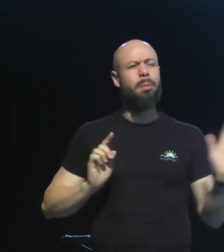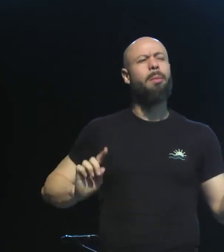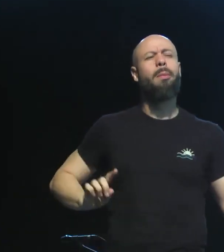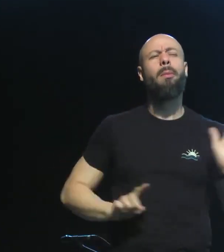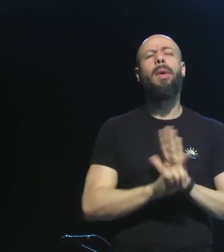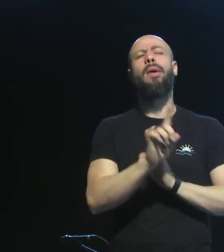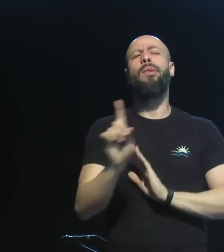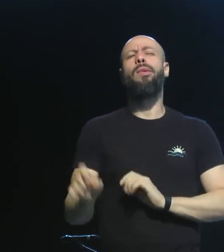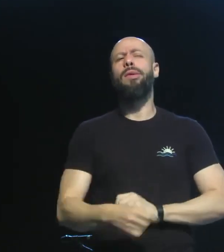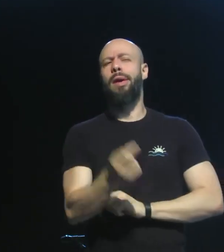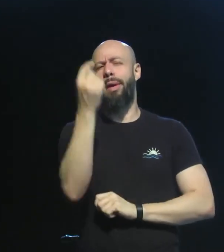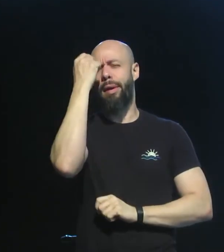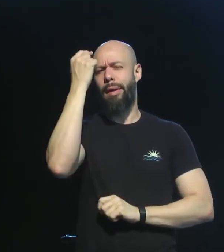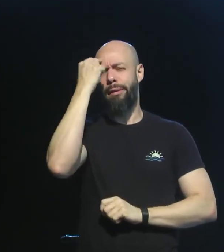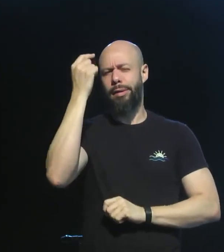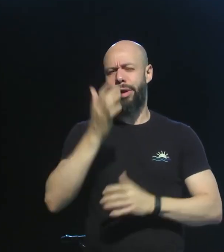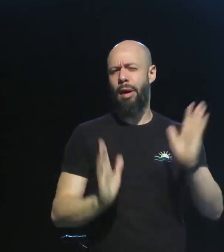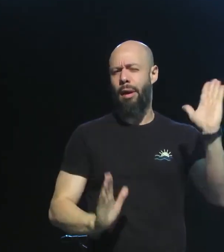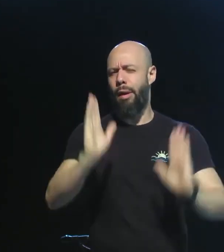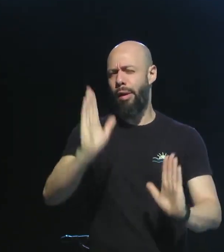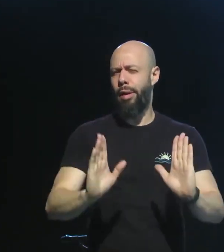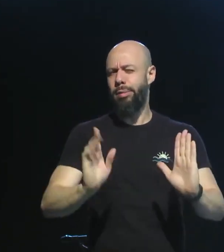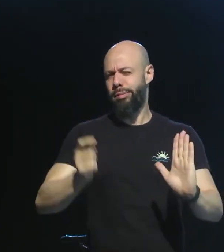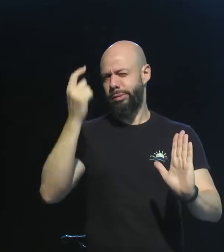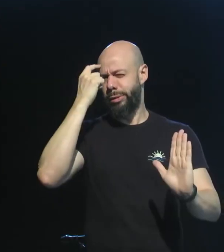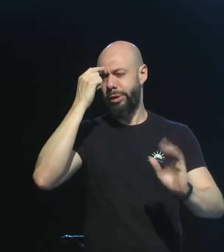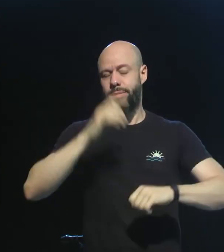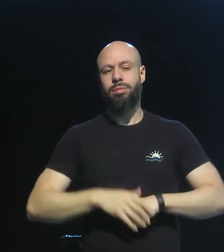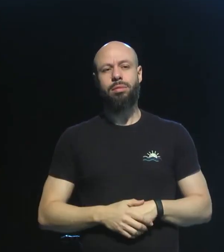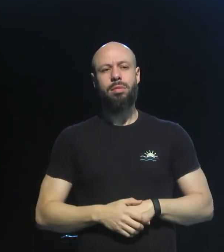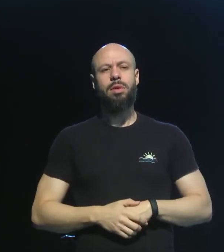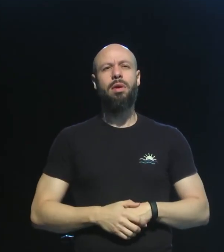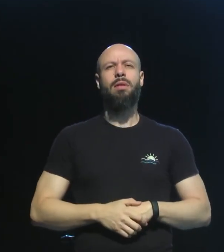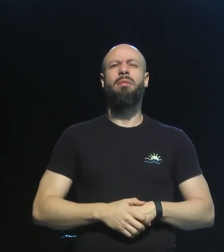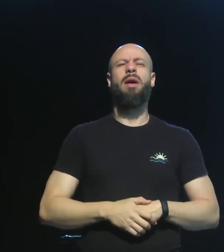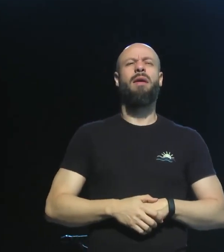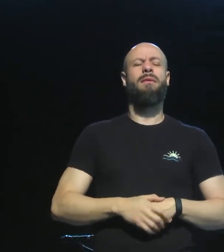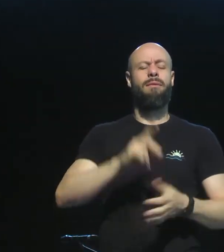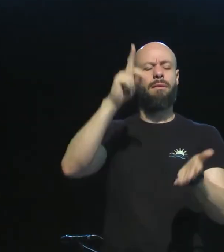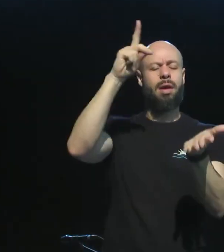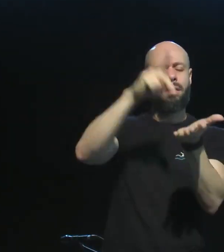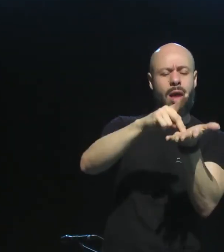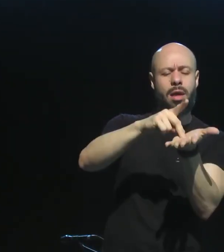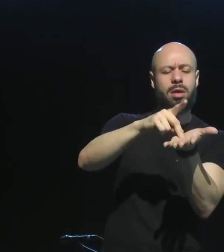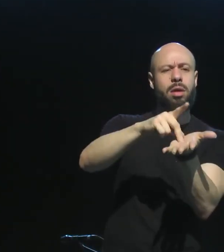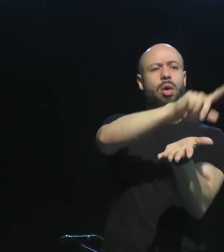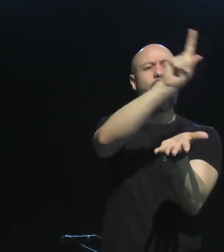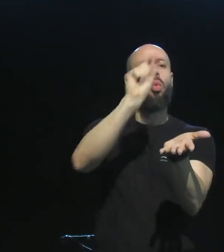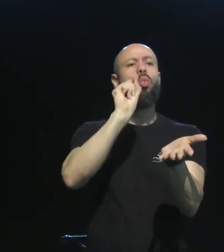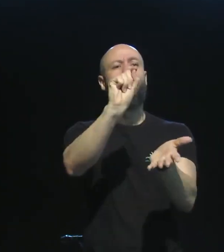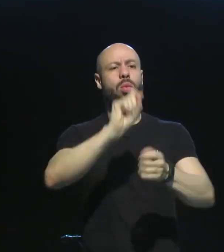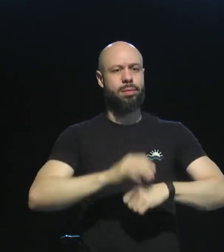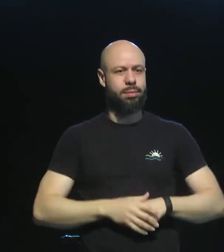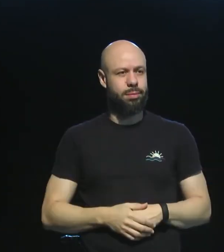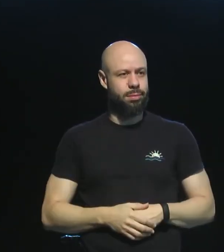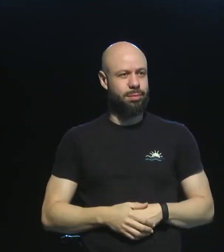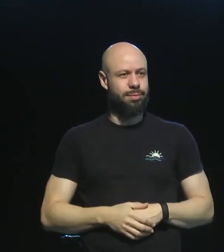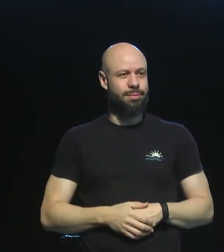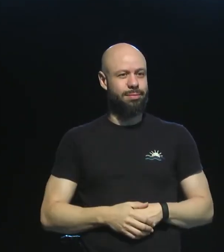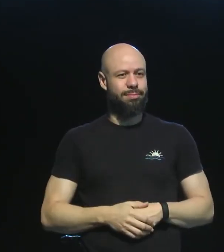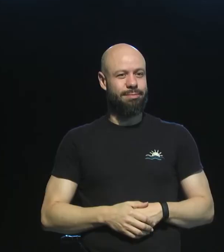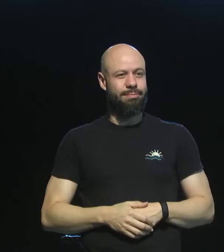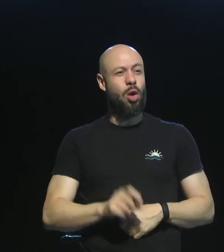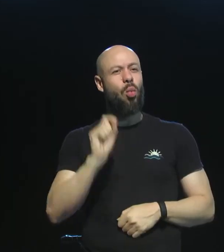muito importante nos dias de hoje. O que é a verdade? O que é